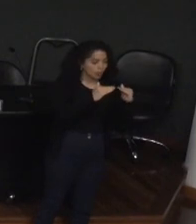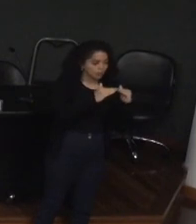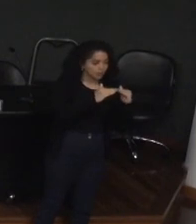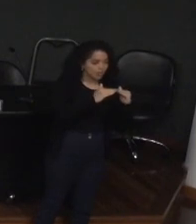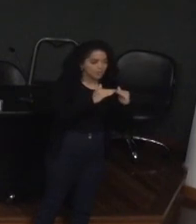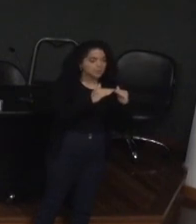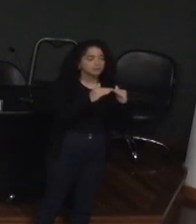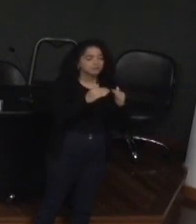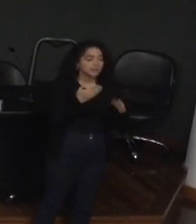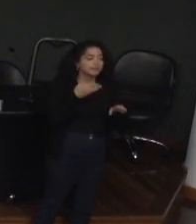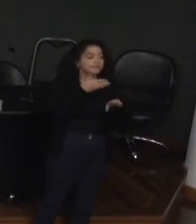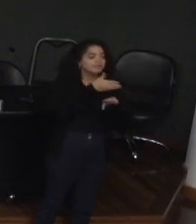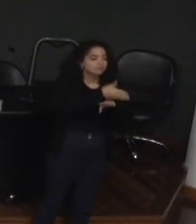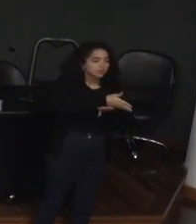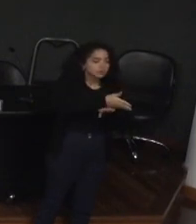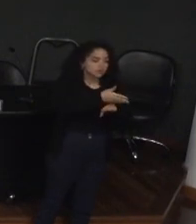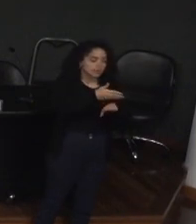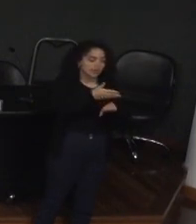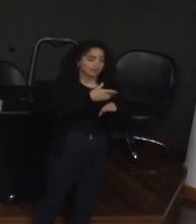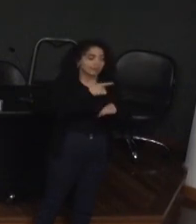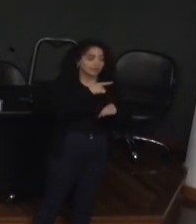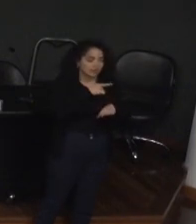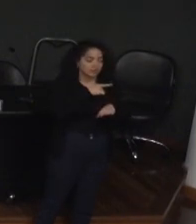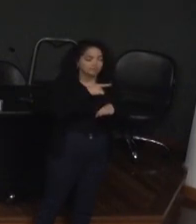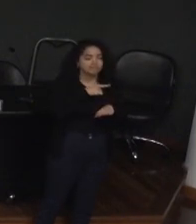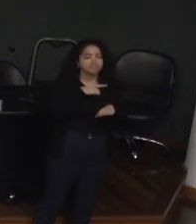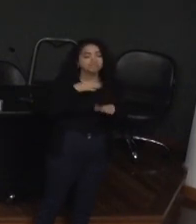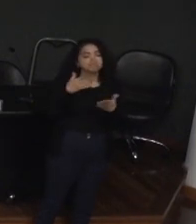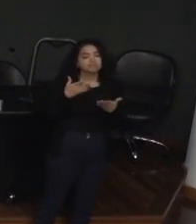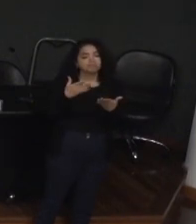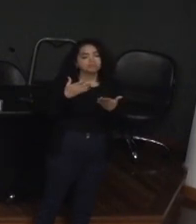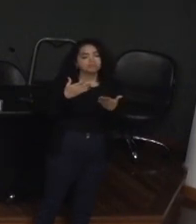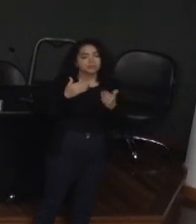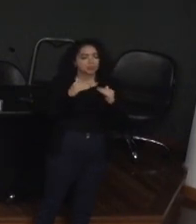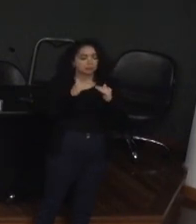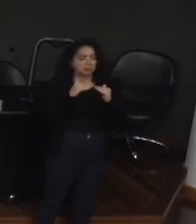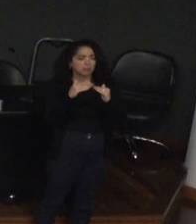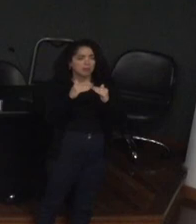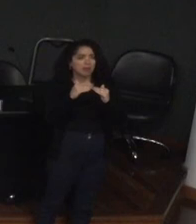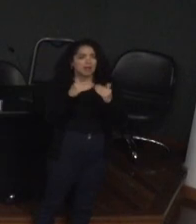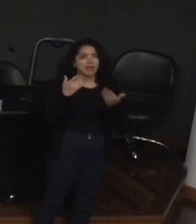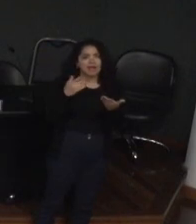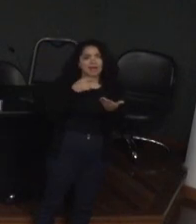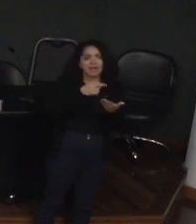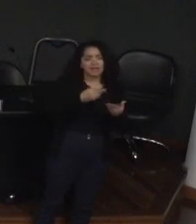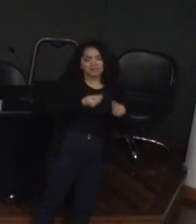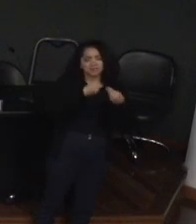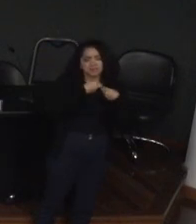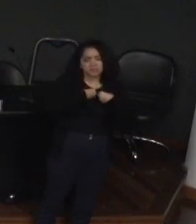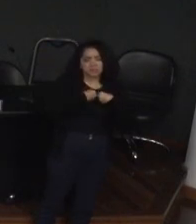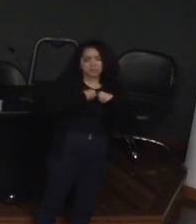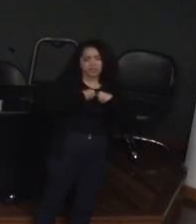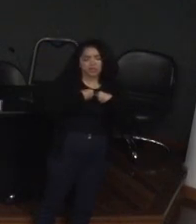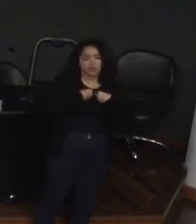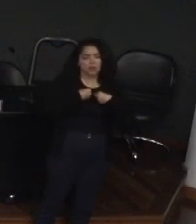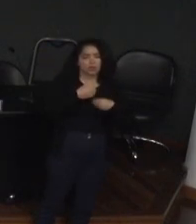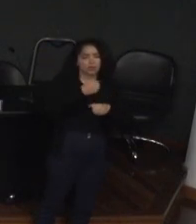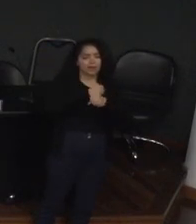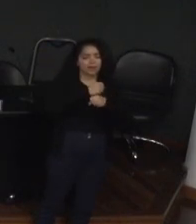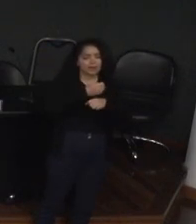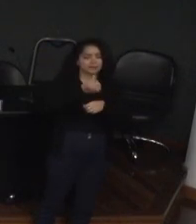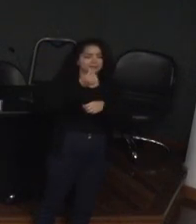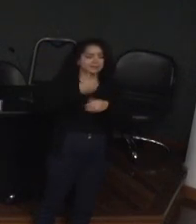buscar o consentimento. Por quê? Lembram? Não existe consentimento tácito. Não pode dizer, ah, não, porque ele me deu esse dado há 6 anos